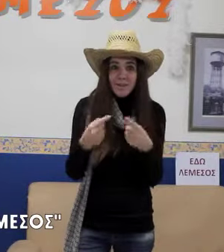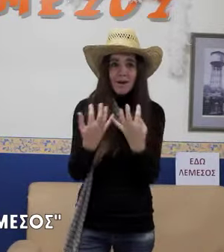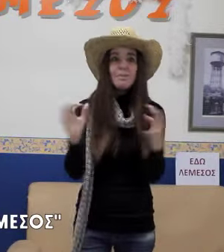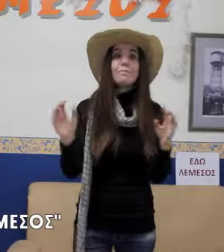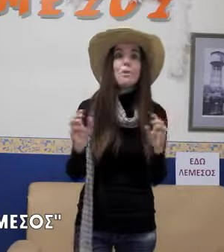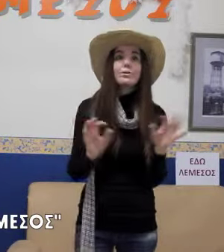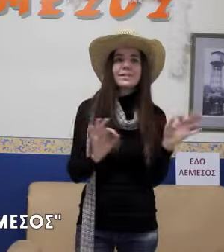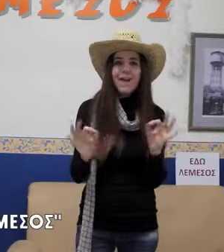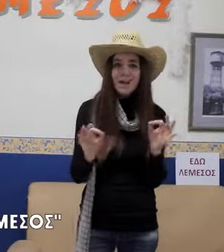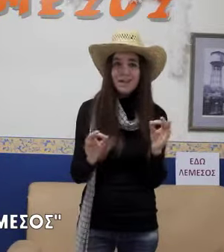Μοντέρνη Κερί